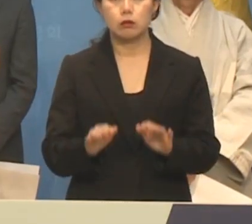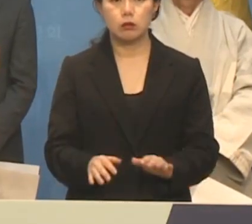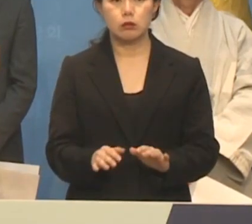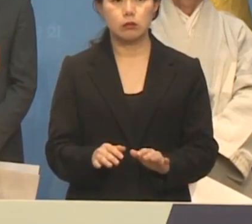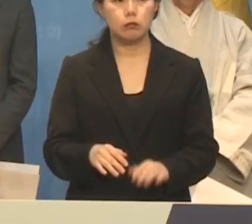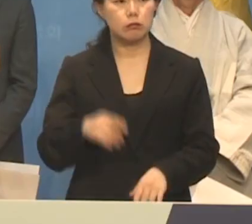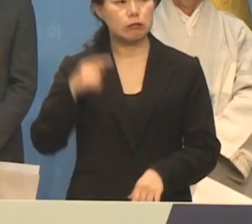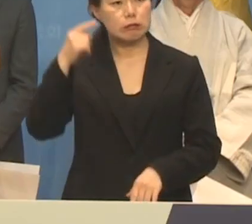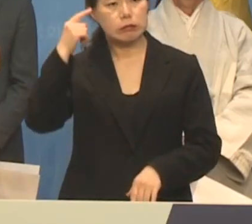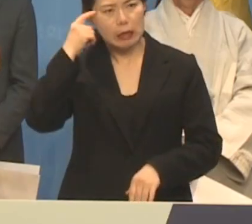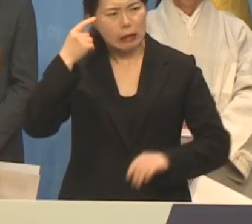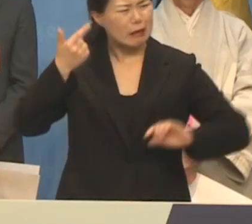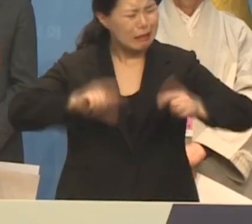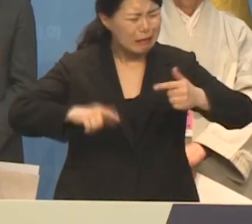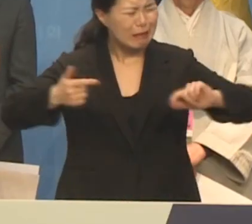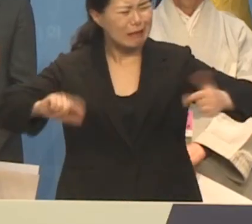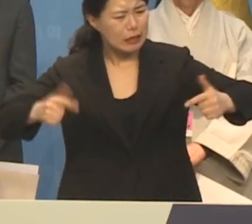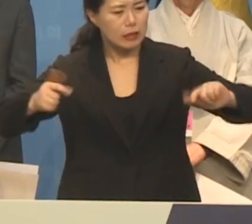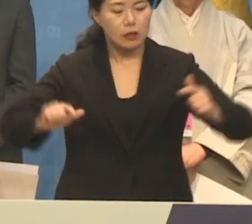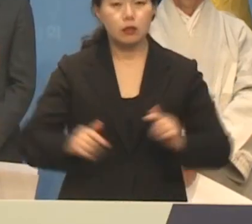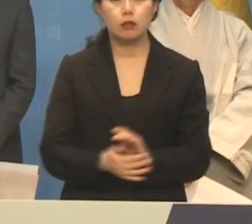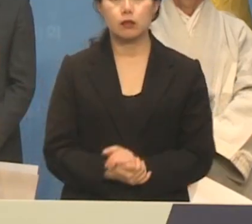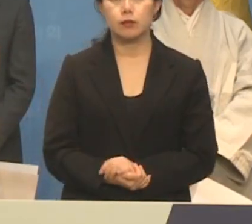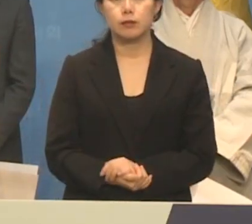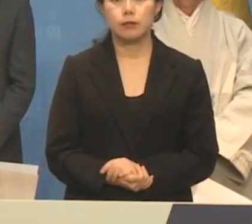다르고 그래 이제